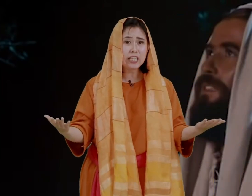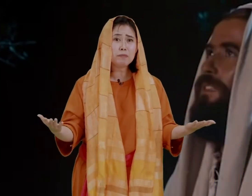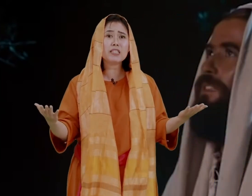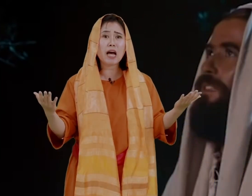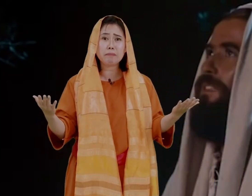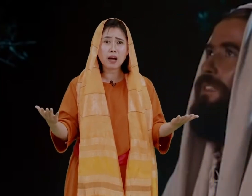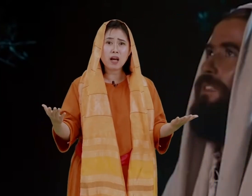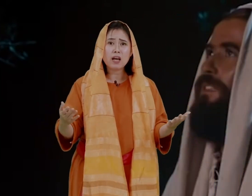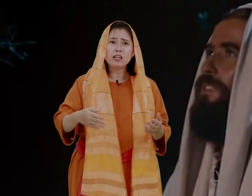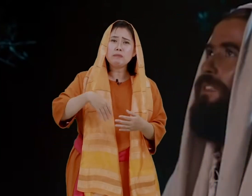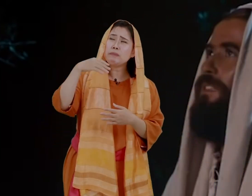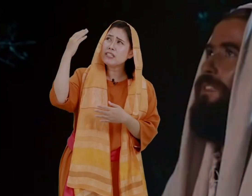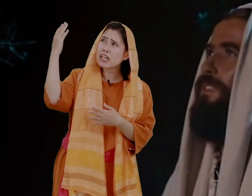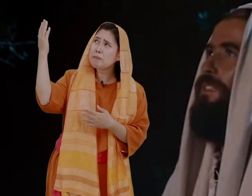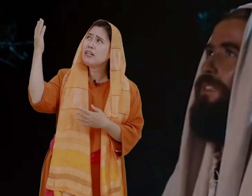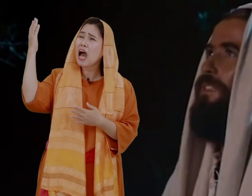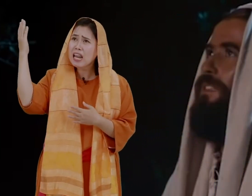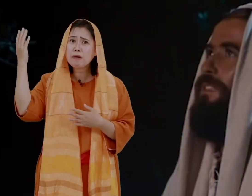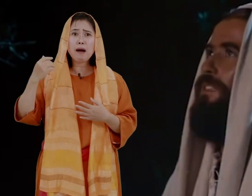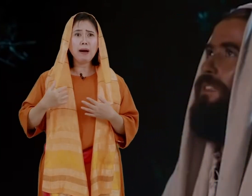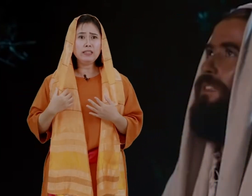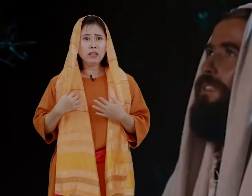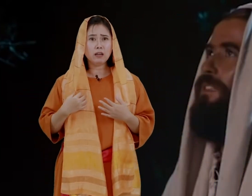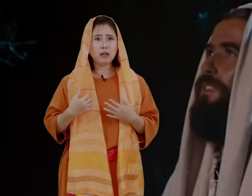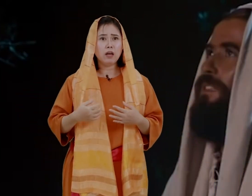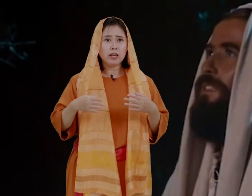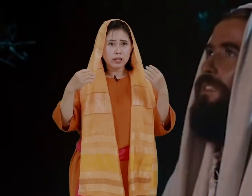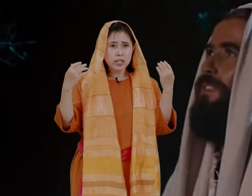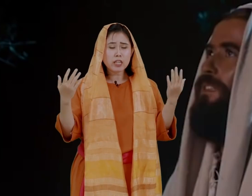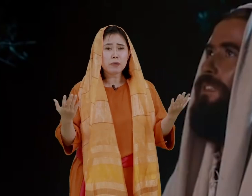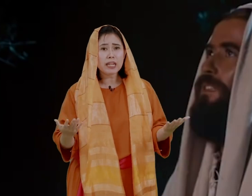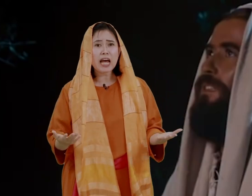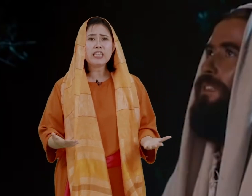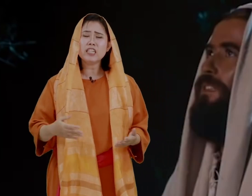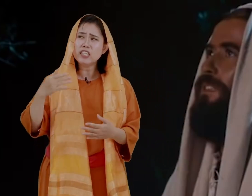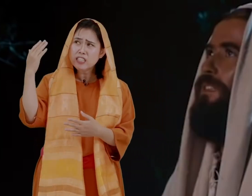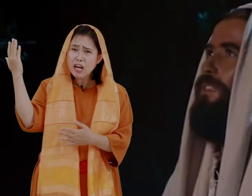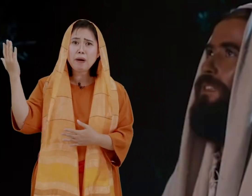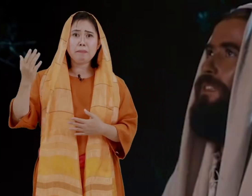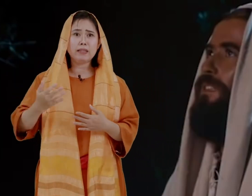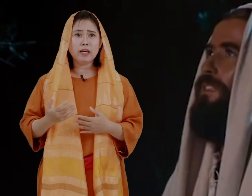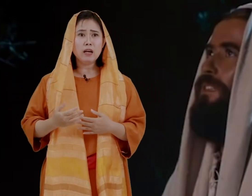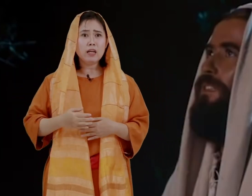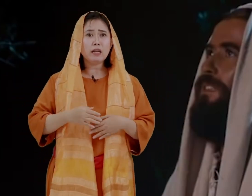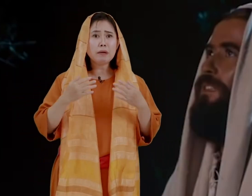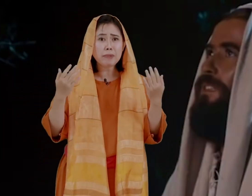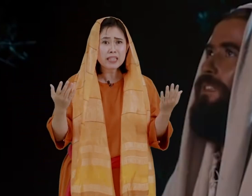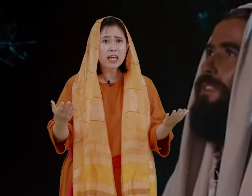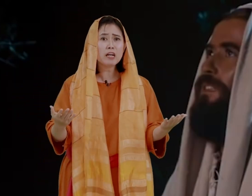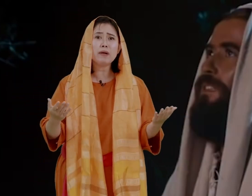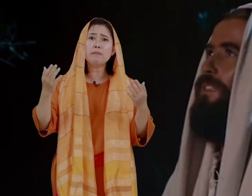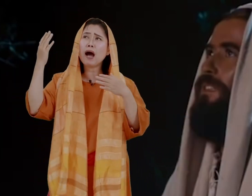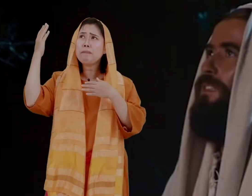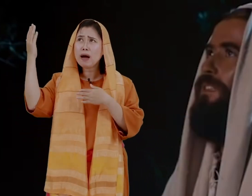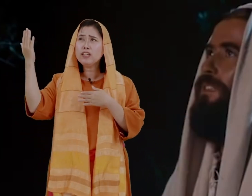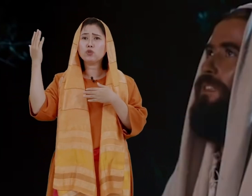Ia ingin bersama dan berbicara kepada Allah Bapanya. Ingin menaati kehendak Bapanya dan